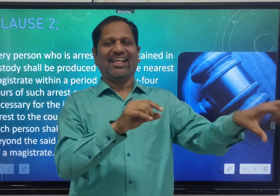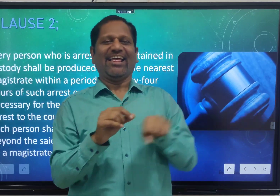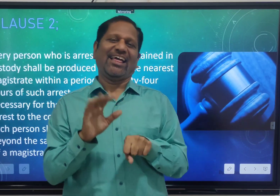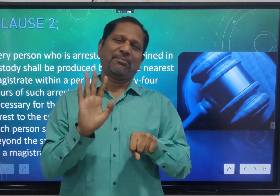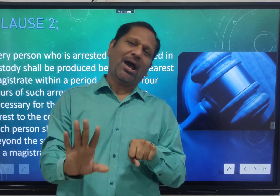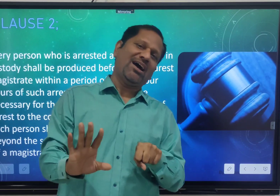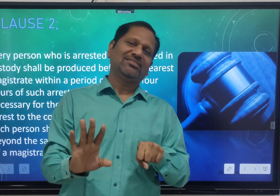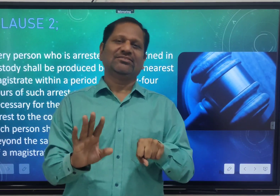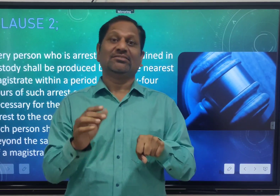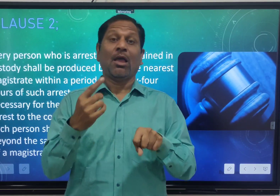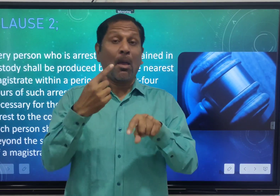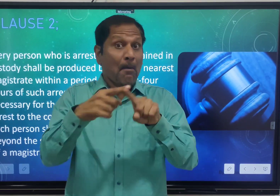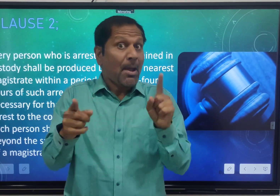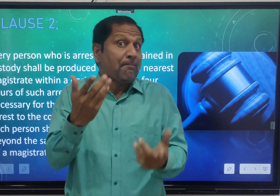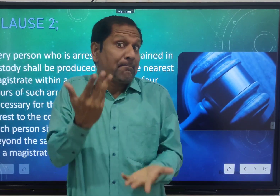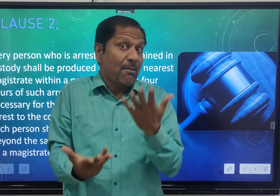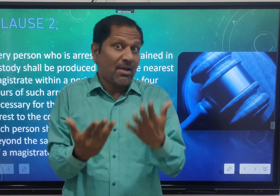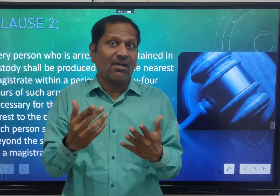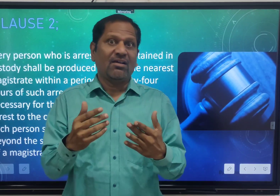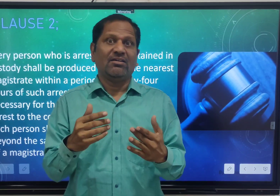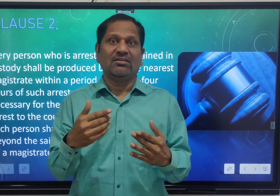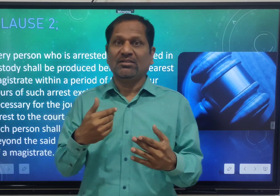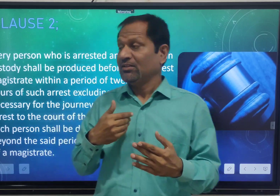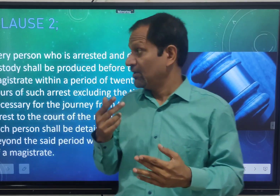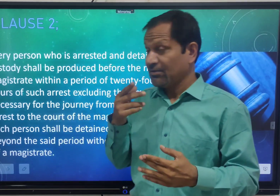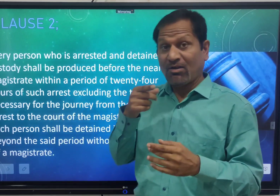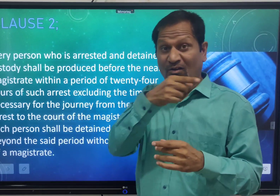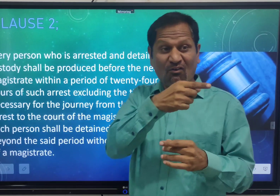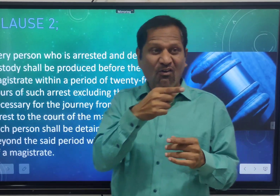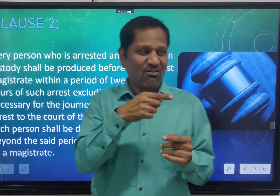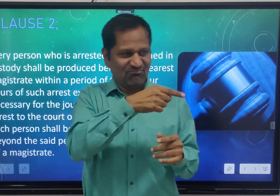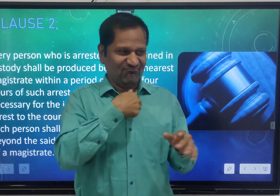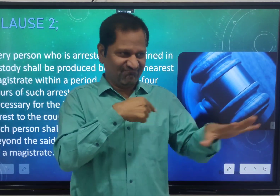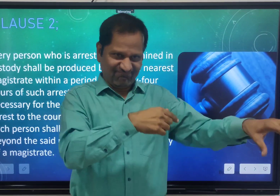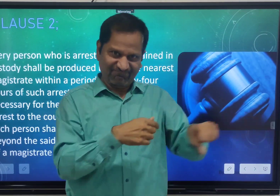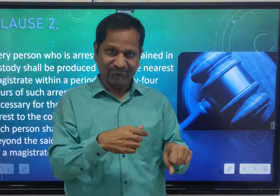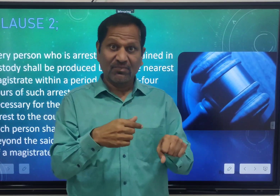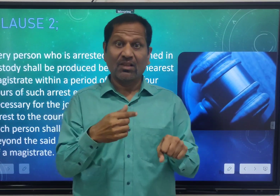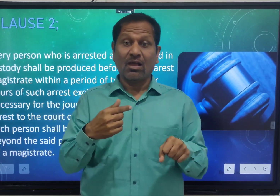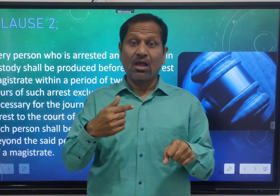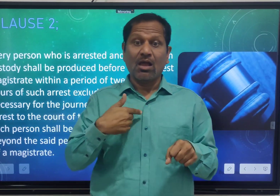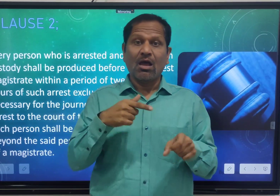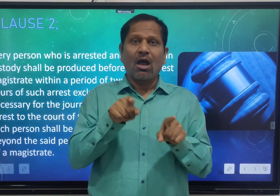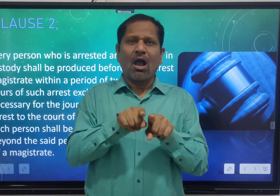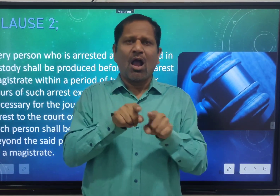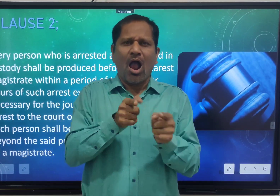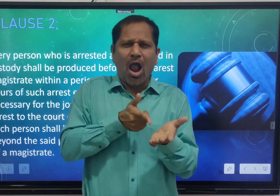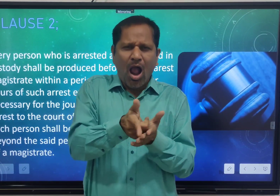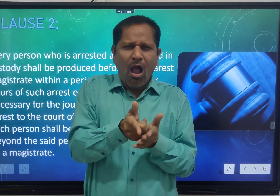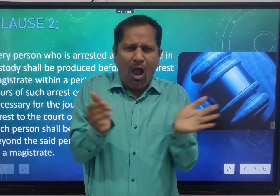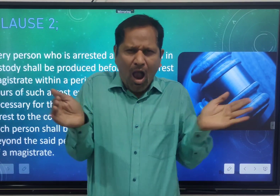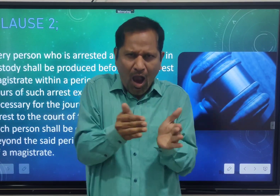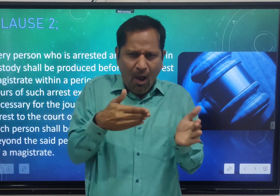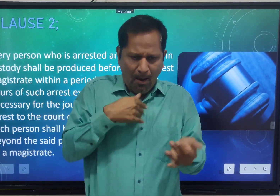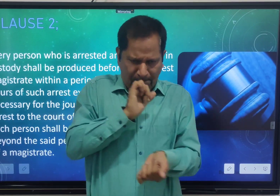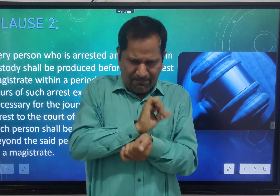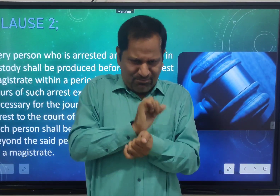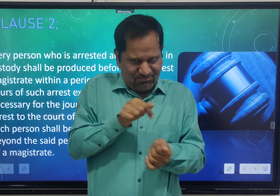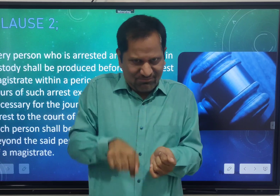पूरा ही अधिकार प्राप्त है नहीं, पुलिस आपको अरेस्ट करती है लेकिन उसको आपको न्यायालय के